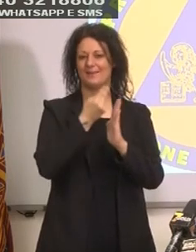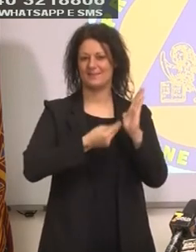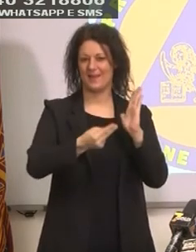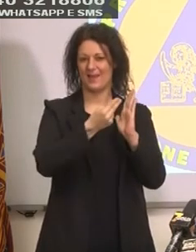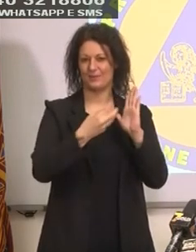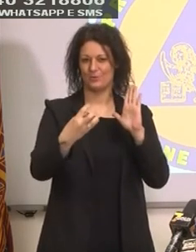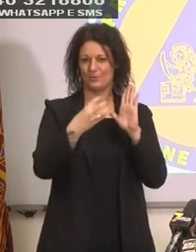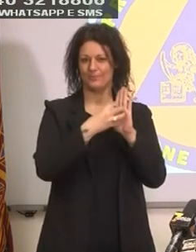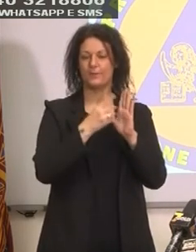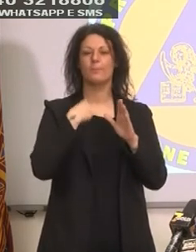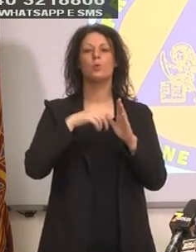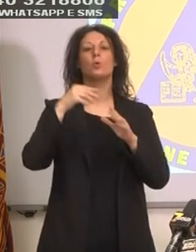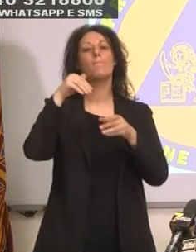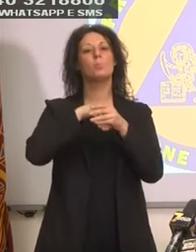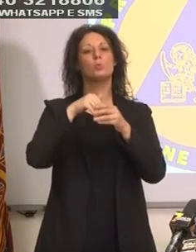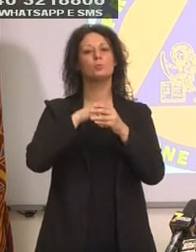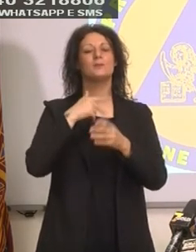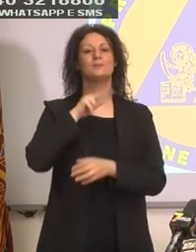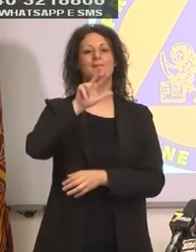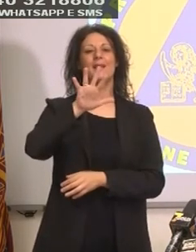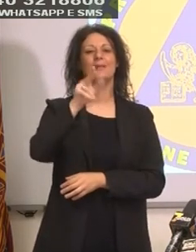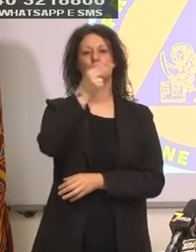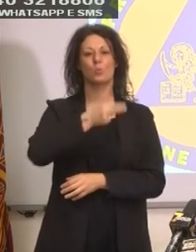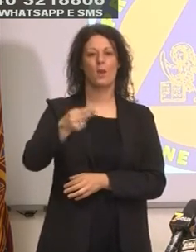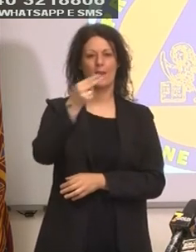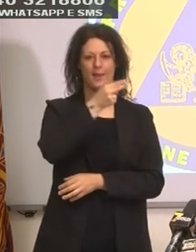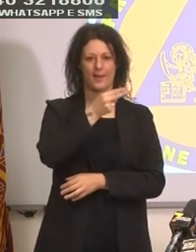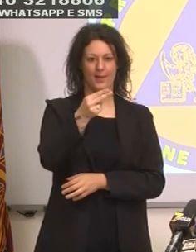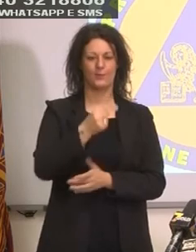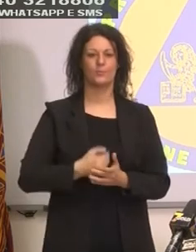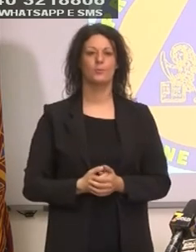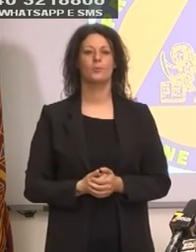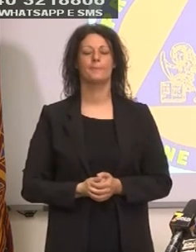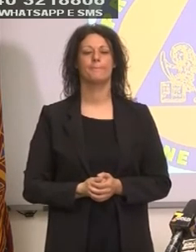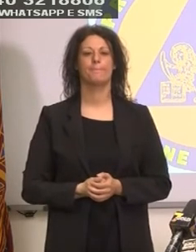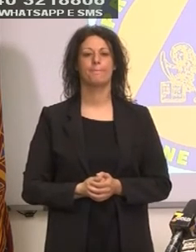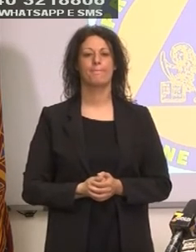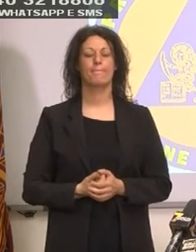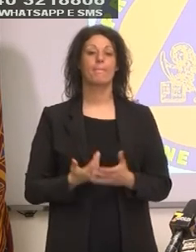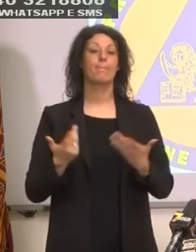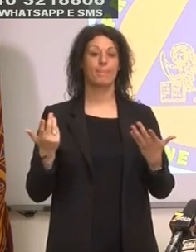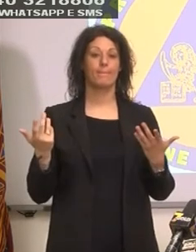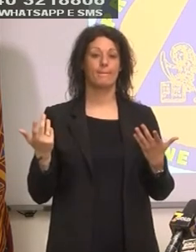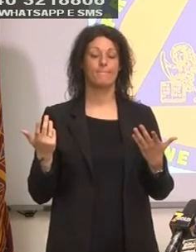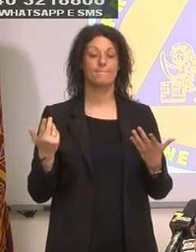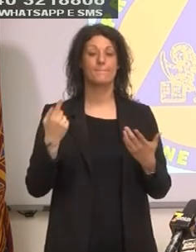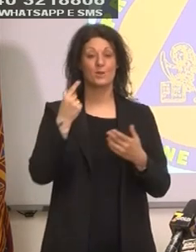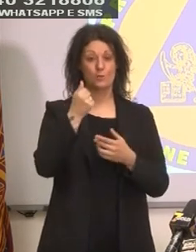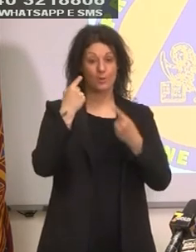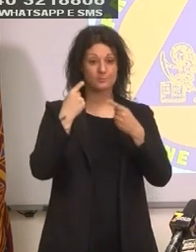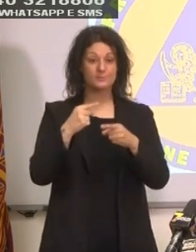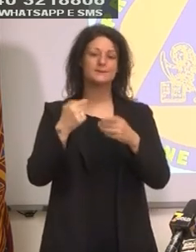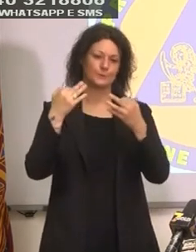con 35 euro, e quindi diciamo a Sofia Medeghini che non mancheremo di